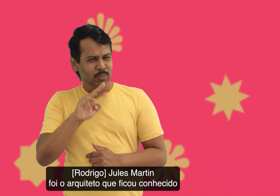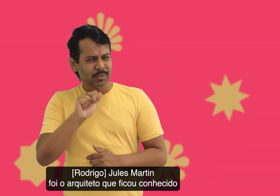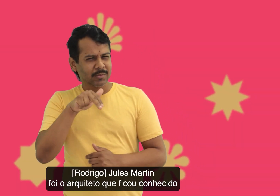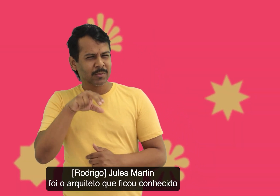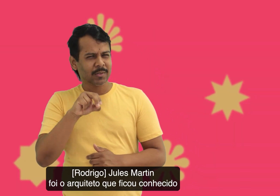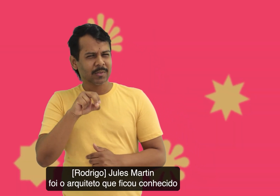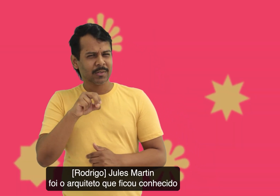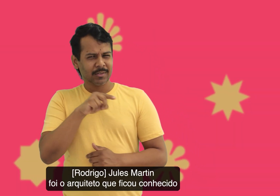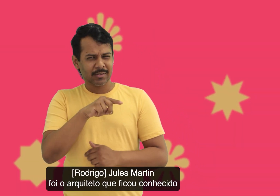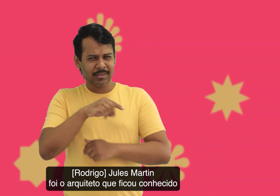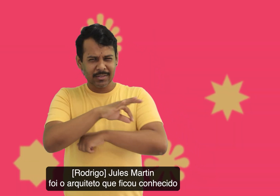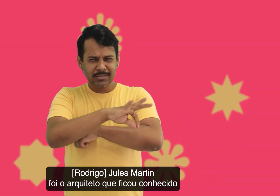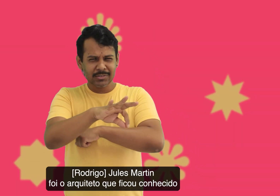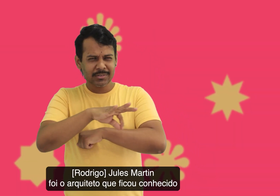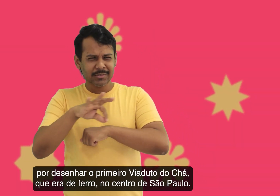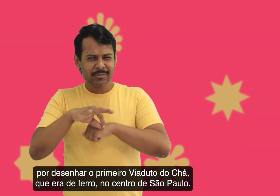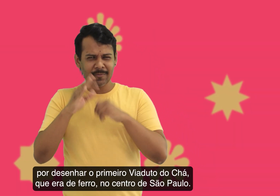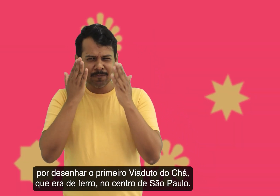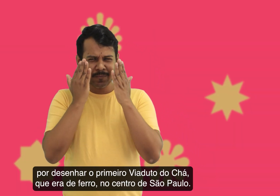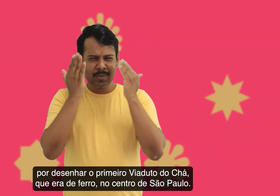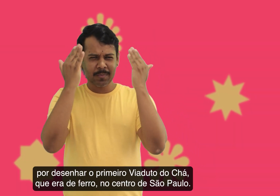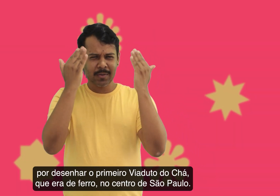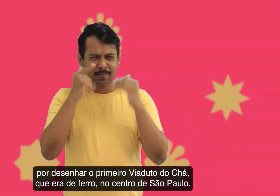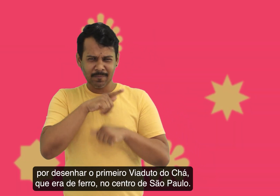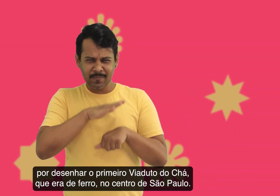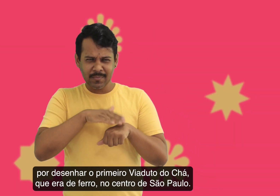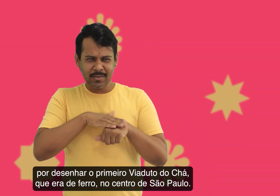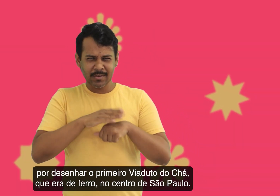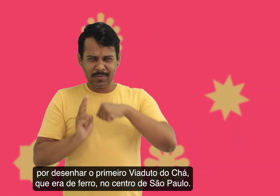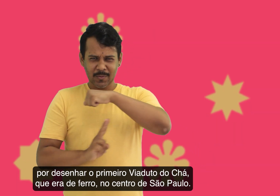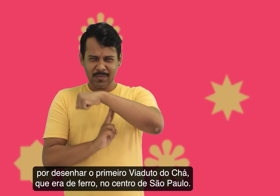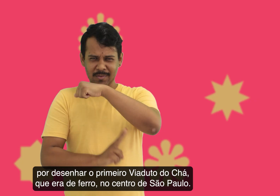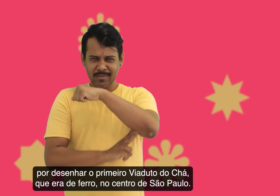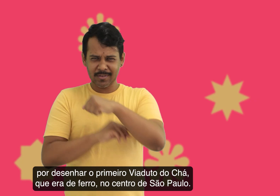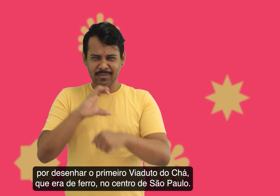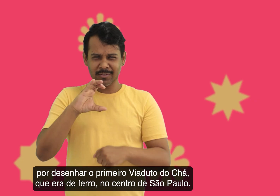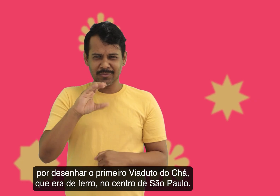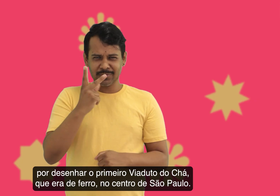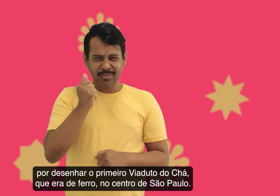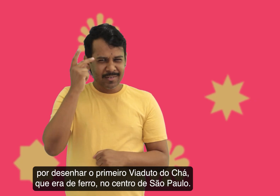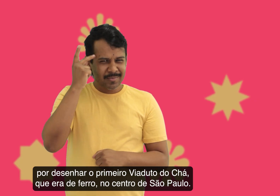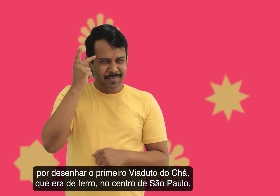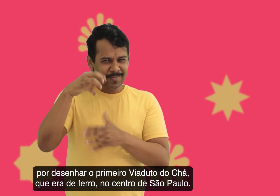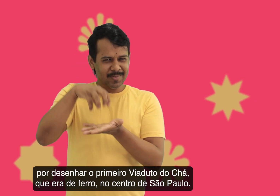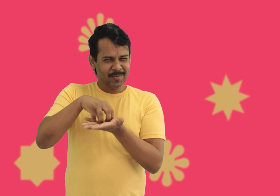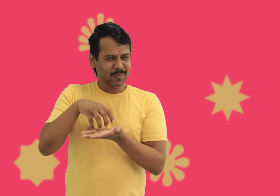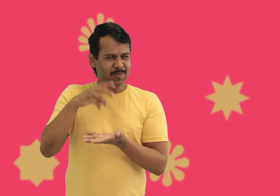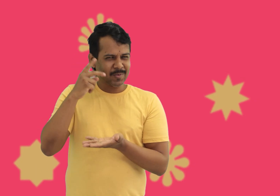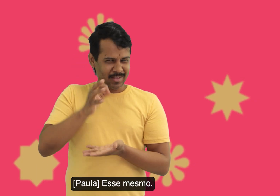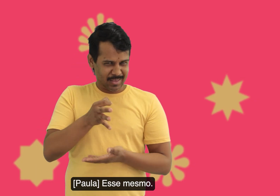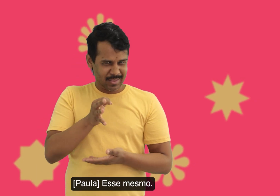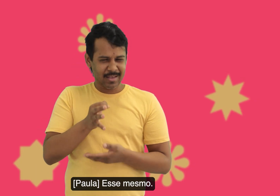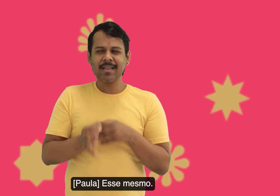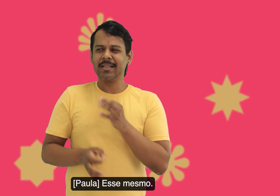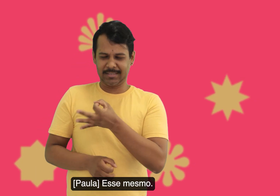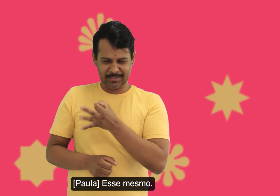Jules Martin foi o arquiteto que ficou conhecido por desenhar o primeiro viaduto do chá, que era de ferro, no centro de São Paulo, né? Esse